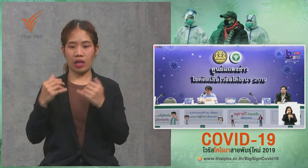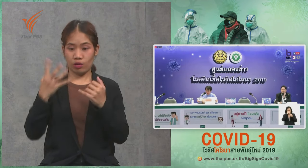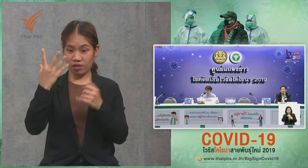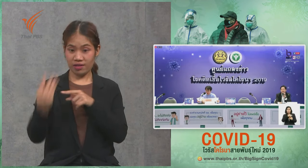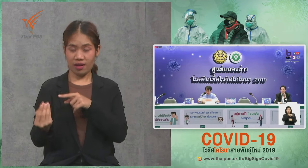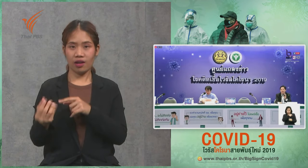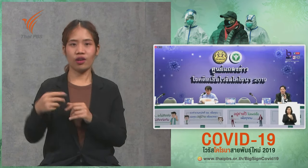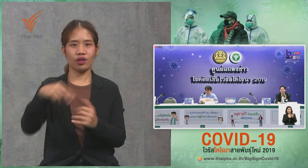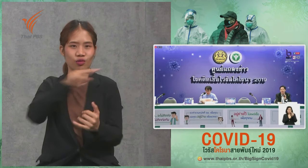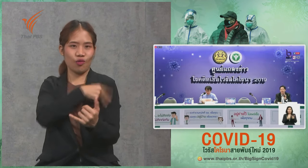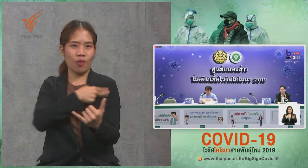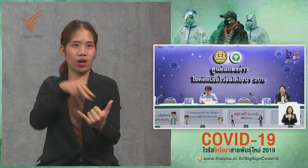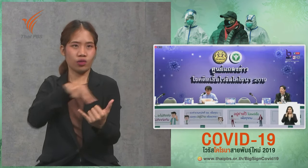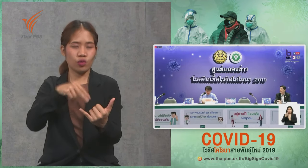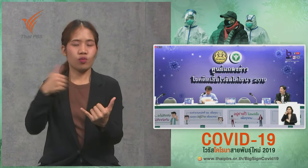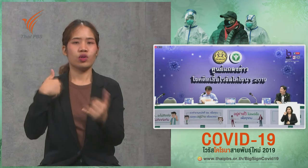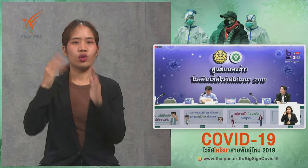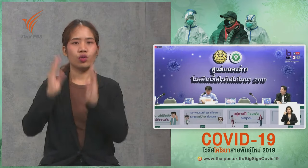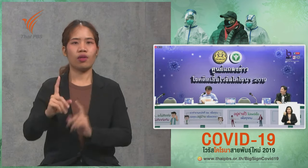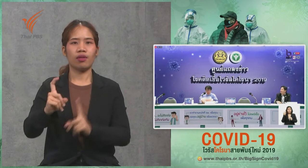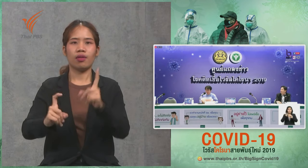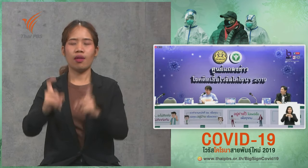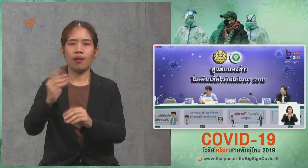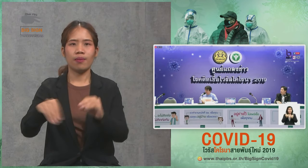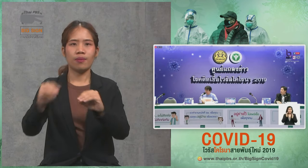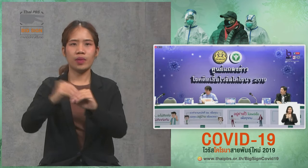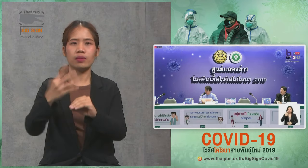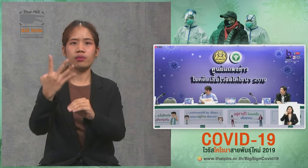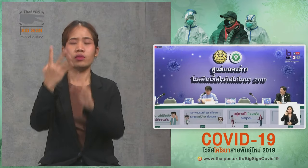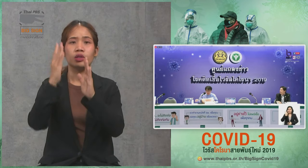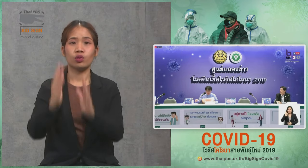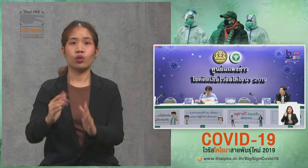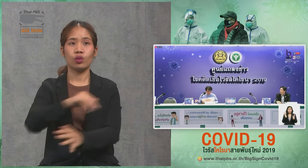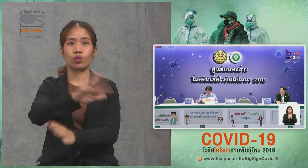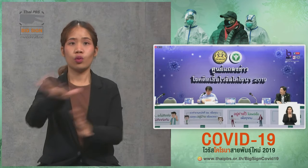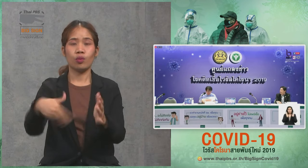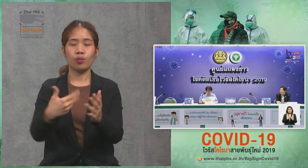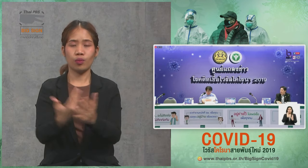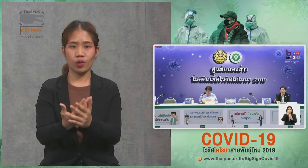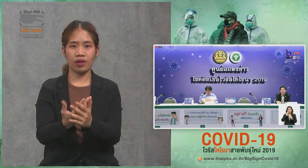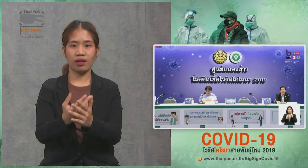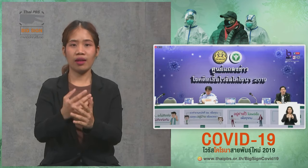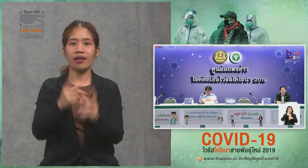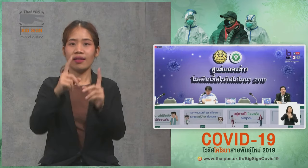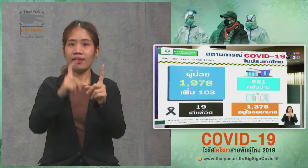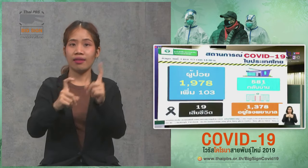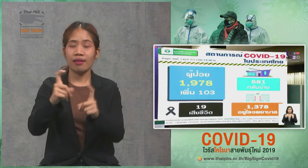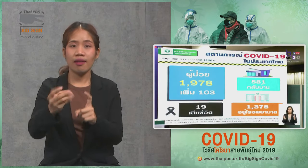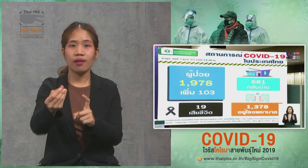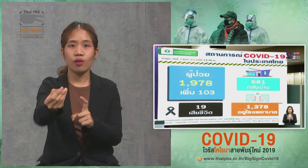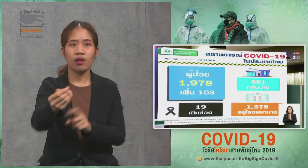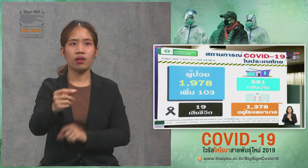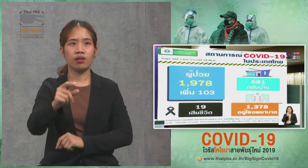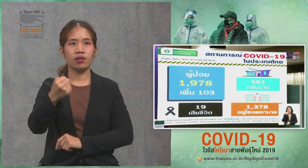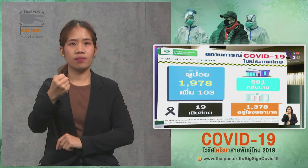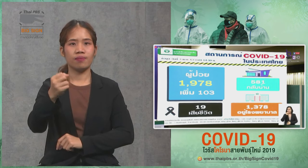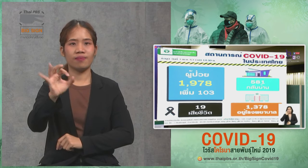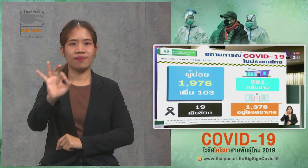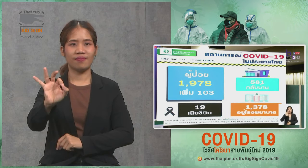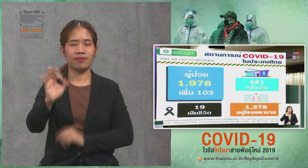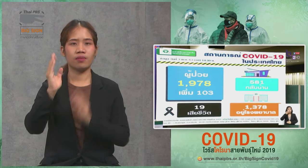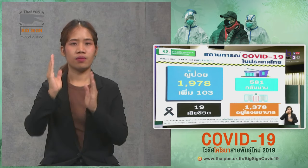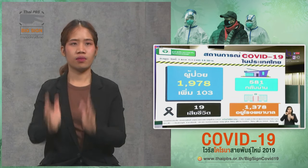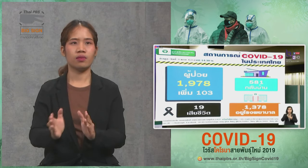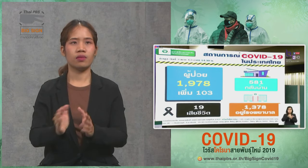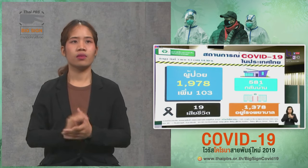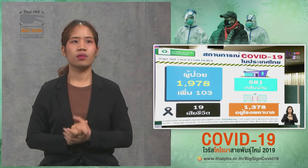ผู้เสียชีวิตรายใหม่เพิ่มขึ้นอีก4คนนะครับก็รวมจำนวนผู้เสียชีวิตเนี่ยก็จะอยู่ที่19คนน